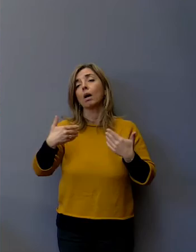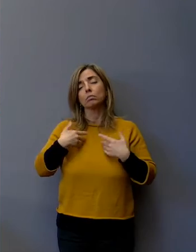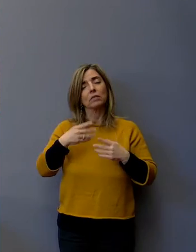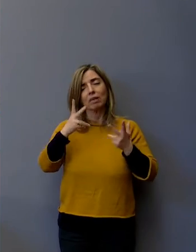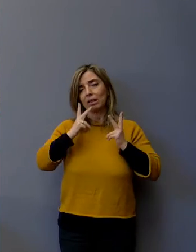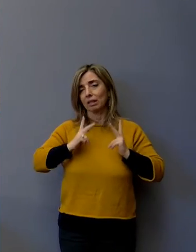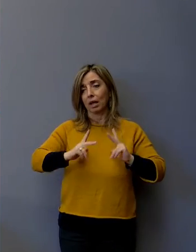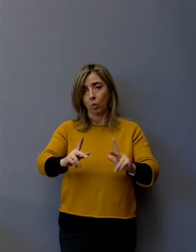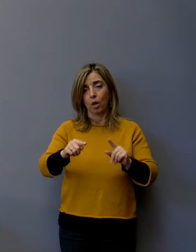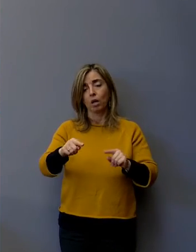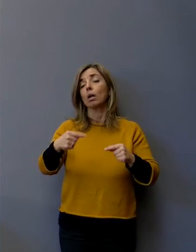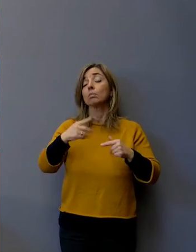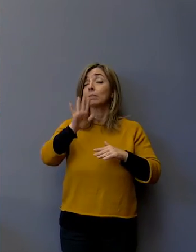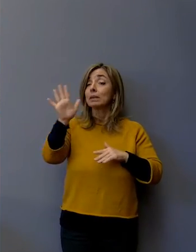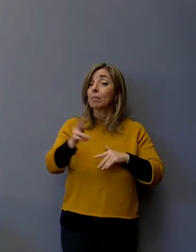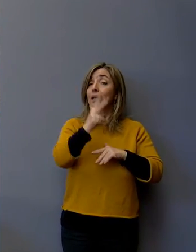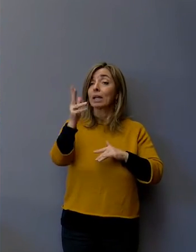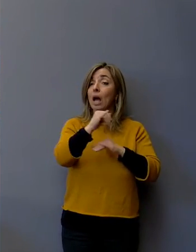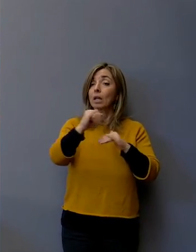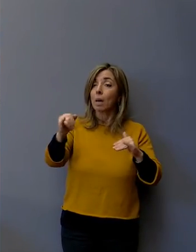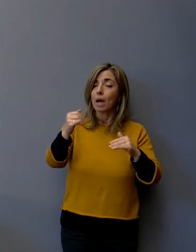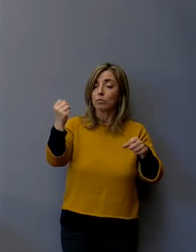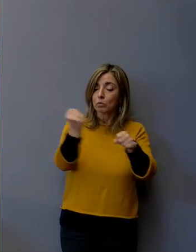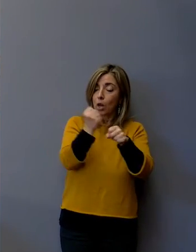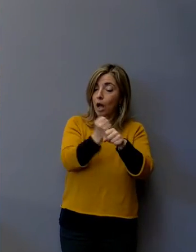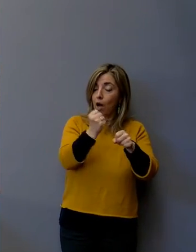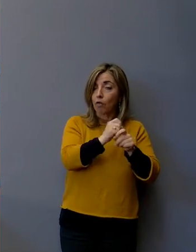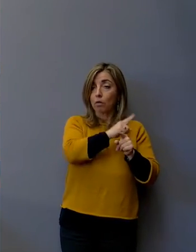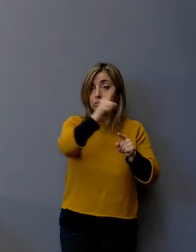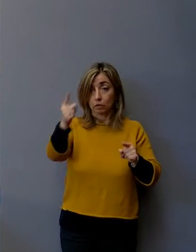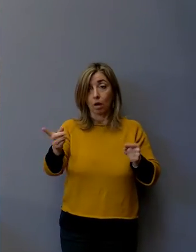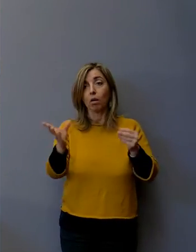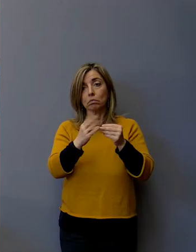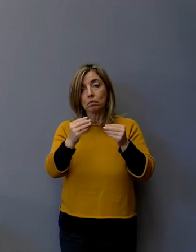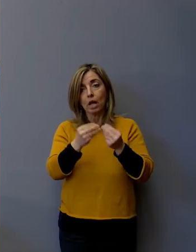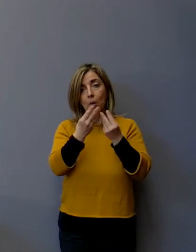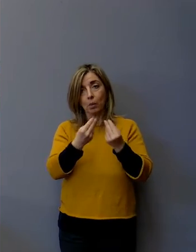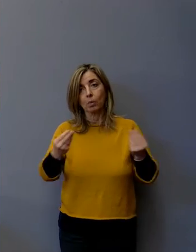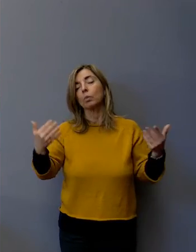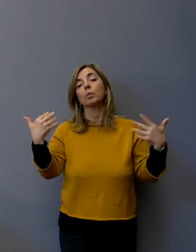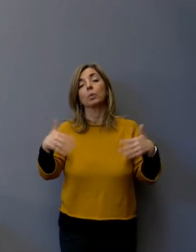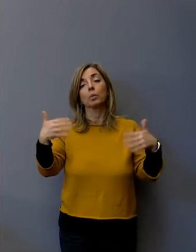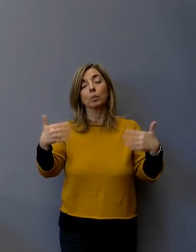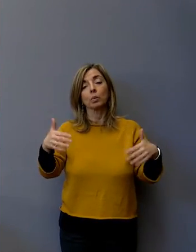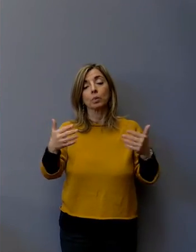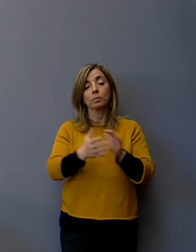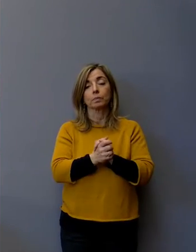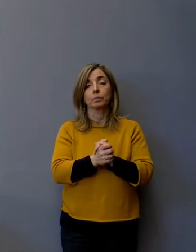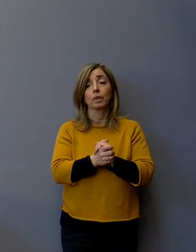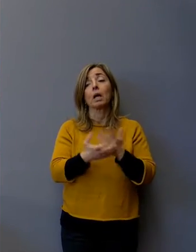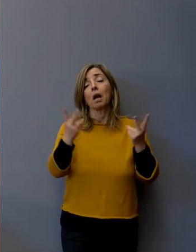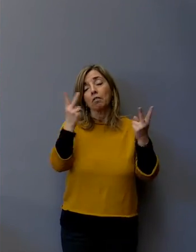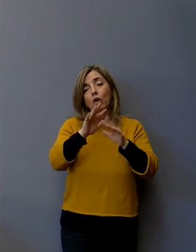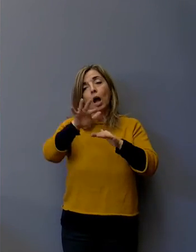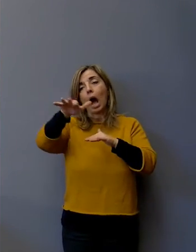era stata fatte tantissime cose a sentire ai presidenti è poi tanto non sono state fatte non è stato il tempo di farlo e finiscono